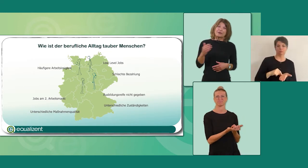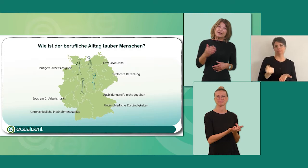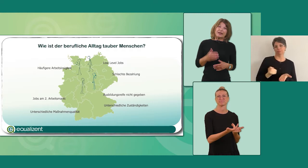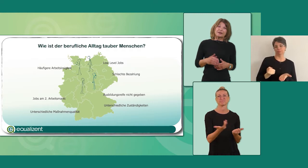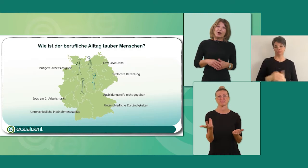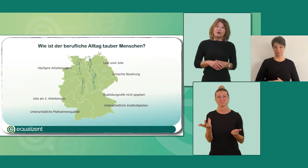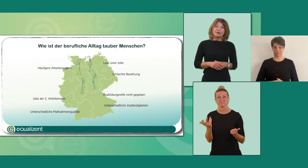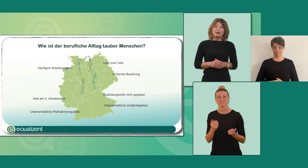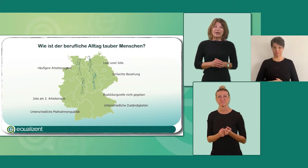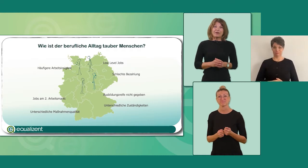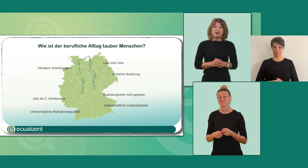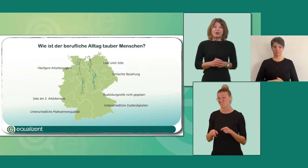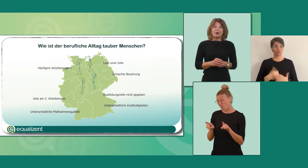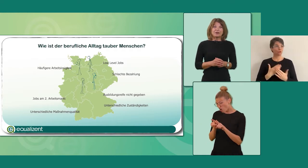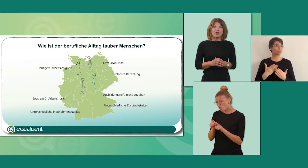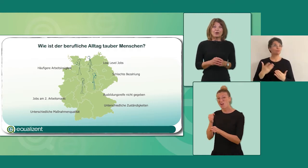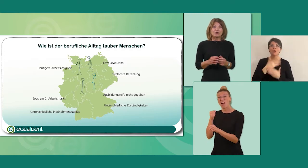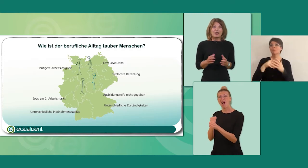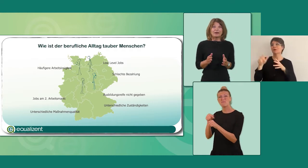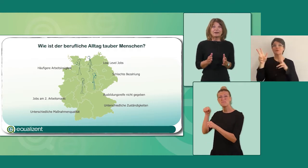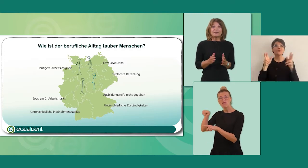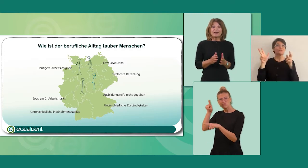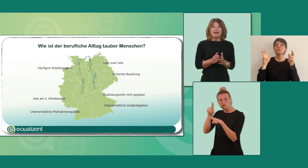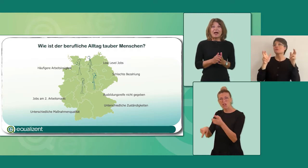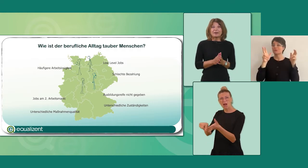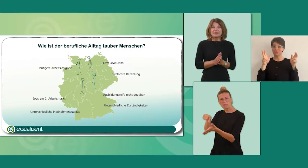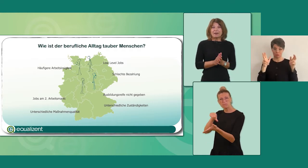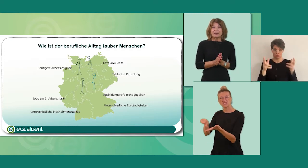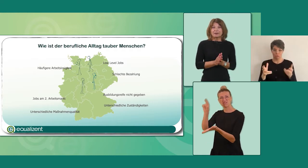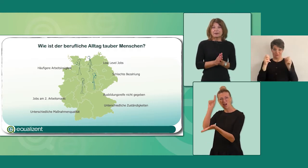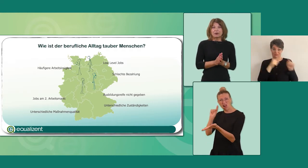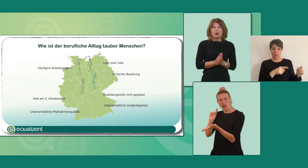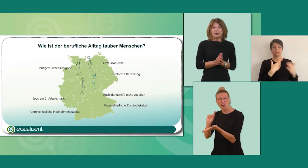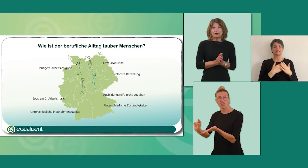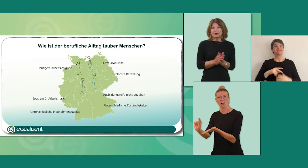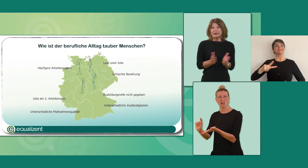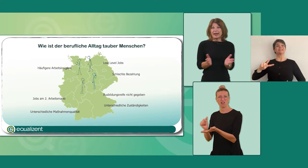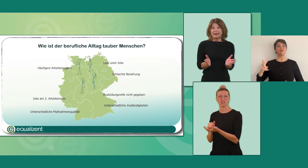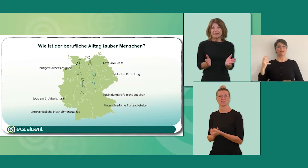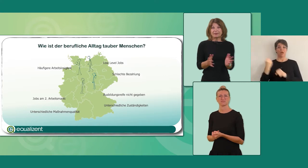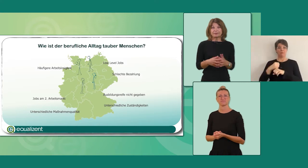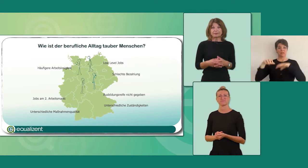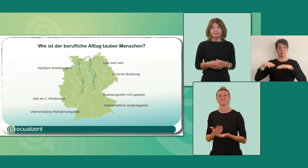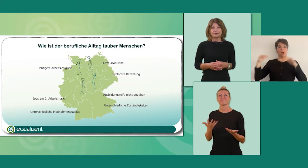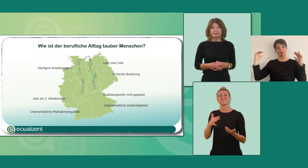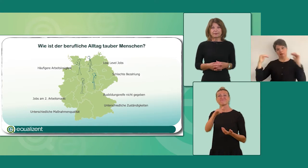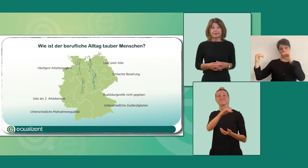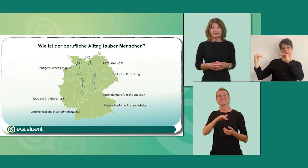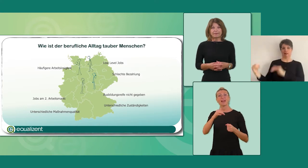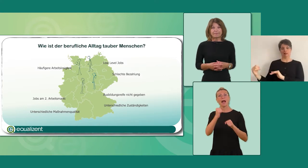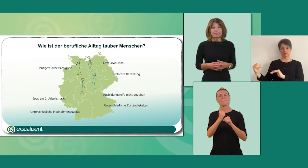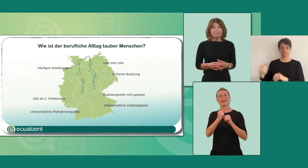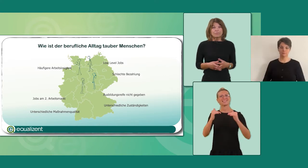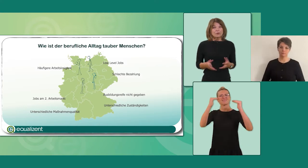Durch die fehlende Ausbildungsreife können sie auch nur an den zweiten Arbeitsmarkt kommen oder teilnehmen.